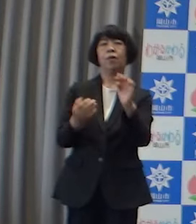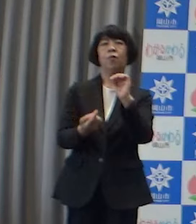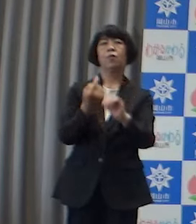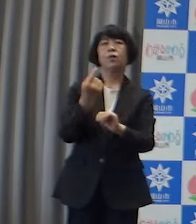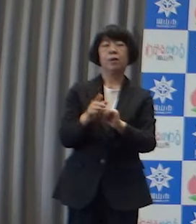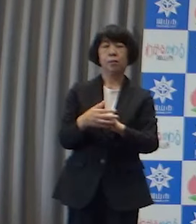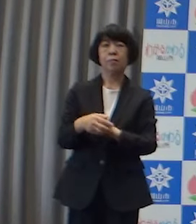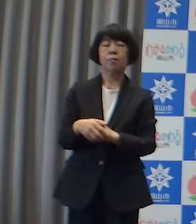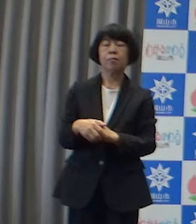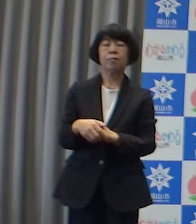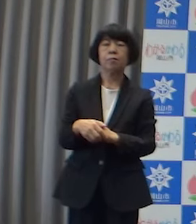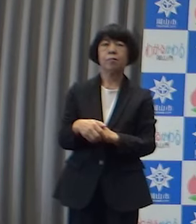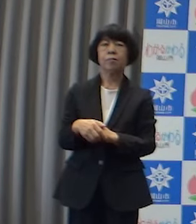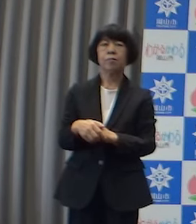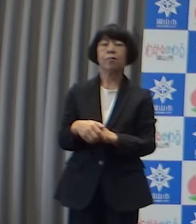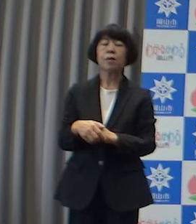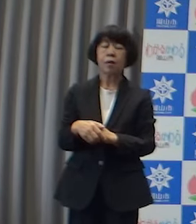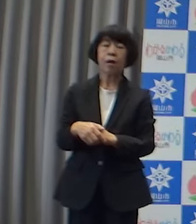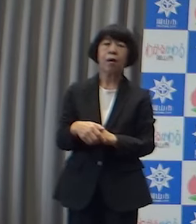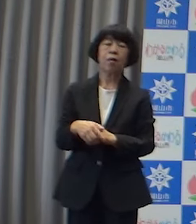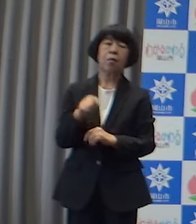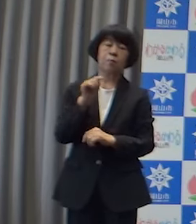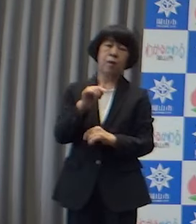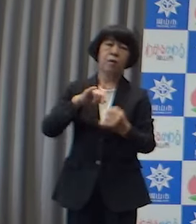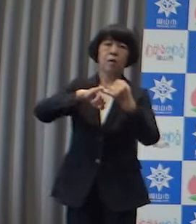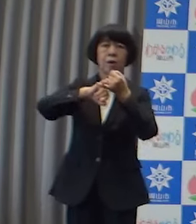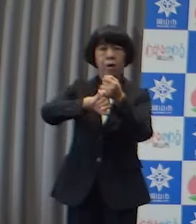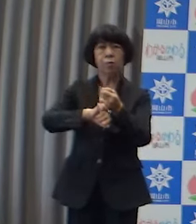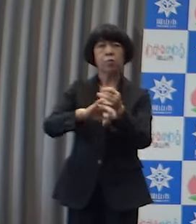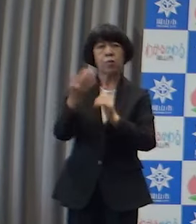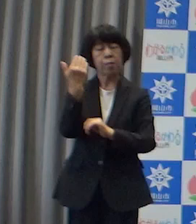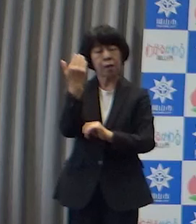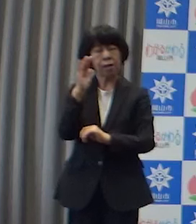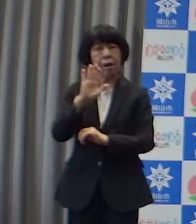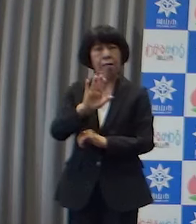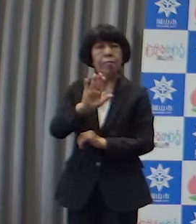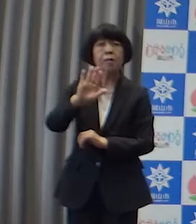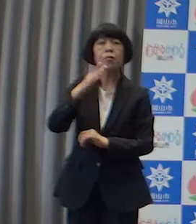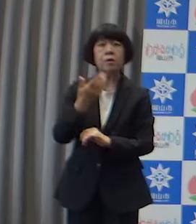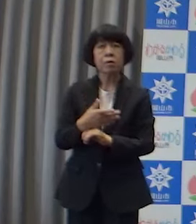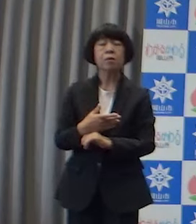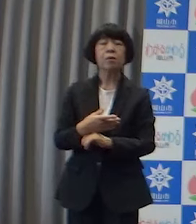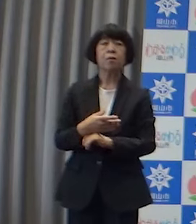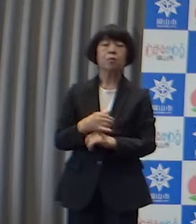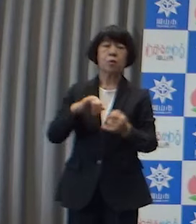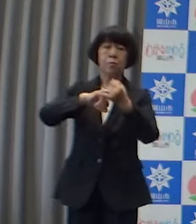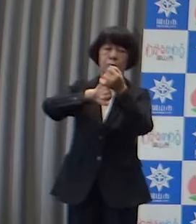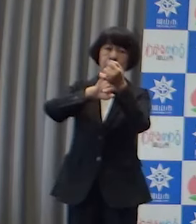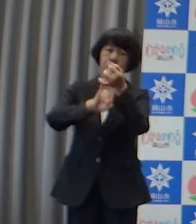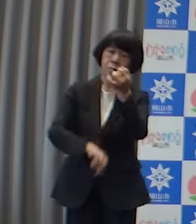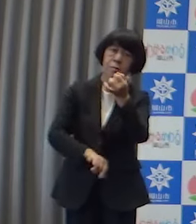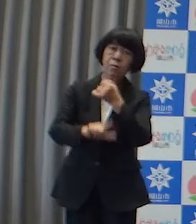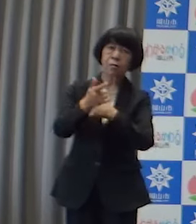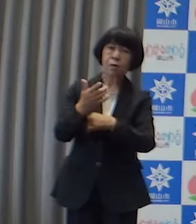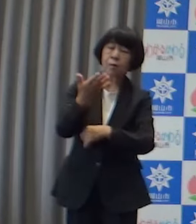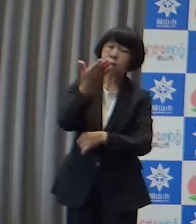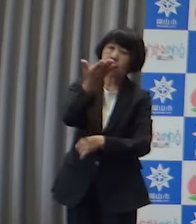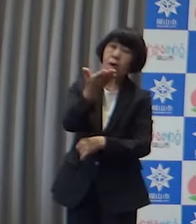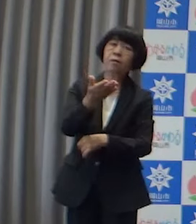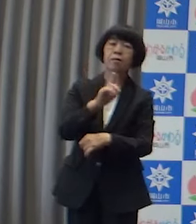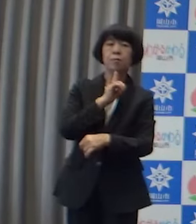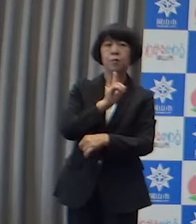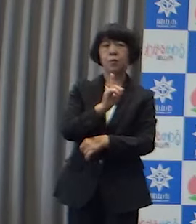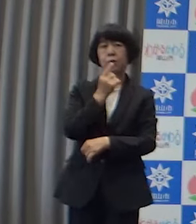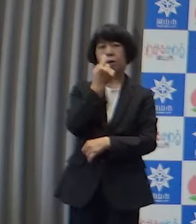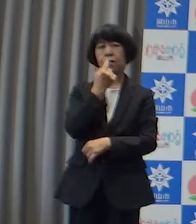は守られてないんではないですかと申し上げました。まあ、それについては